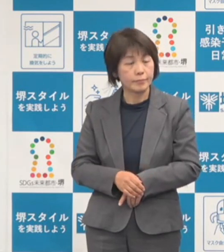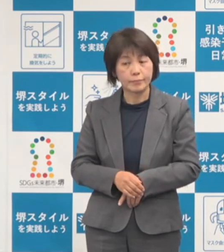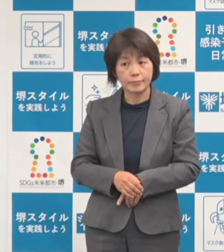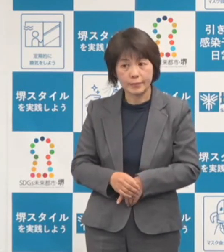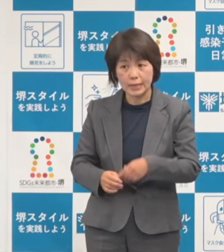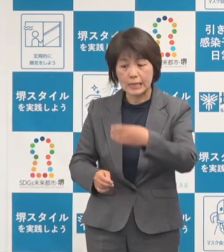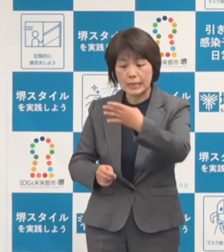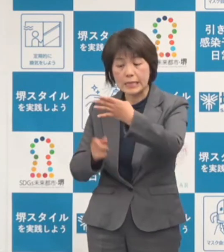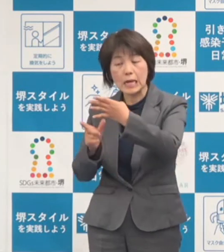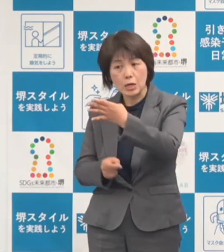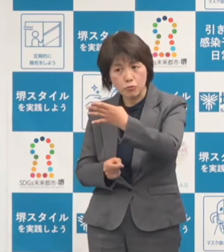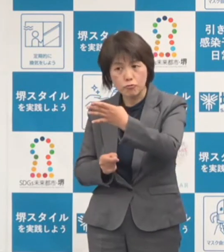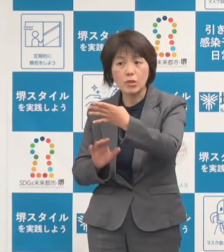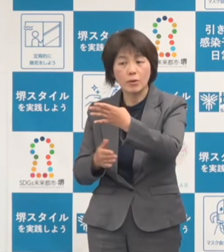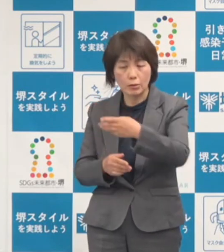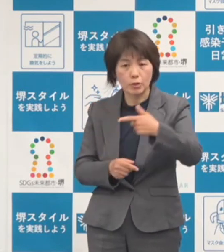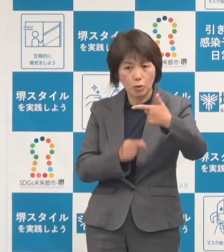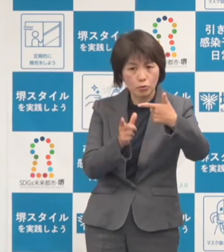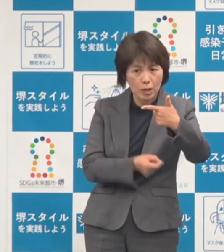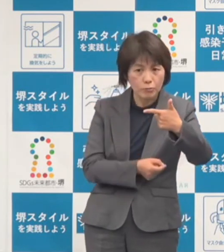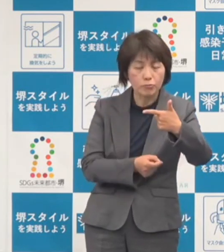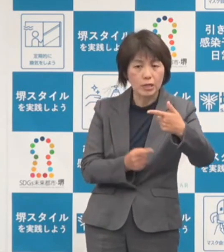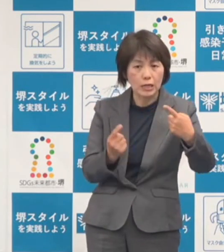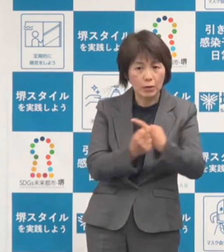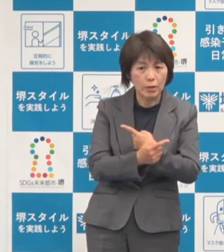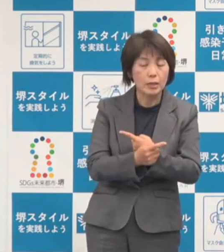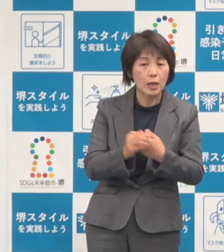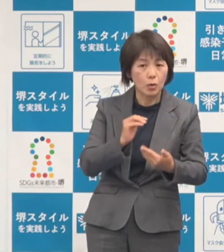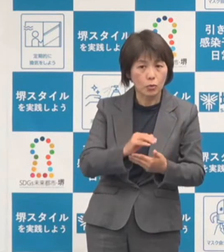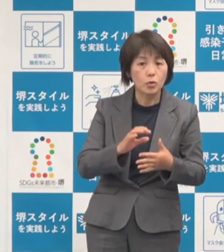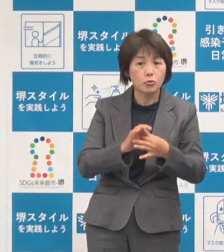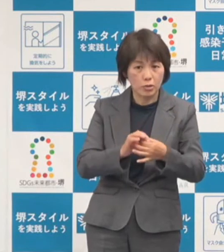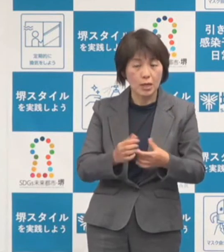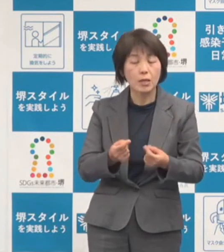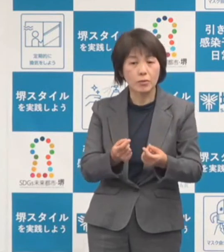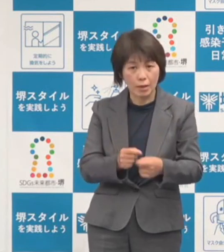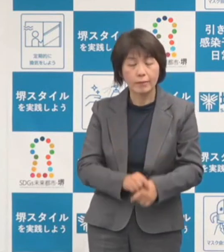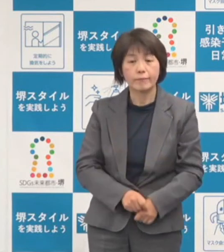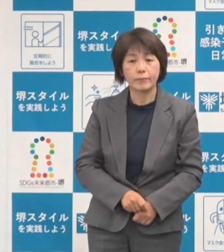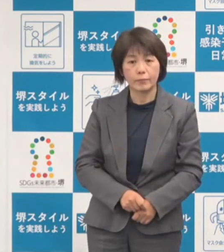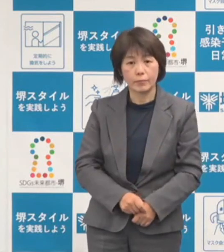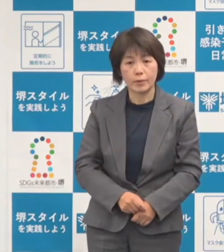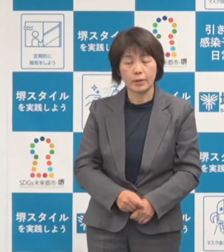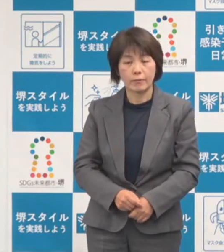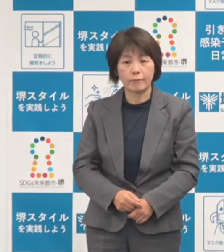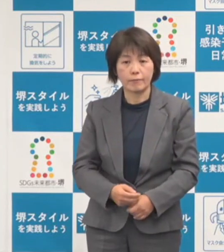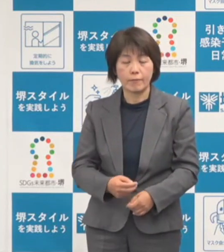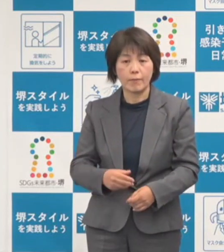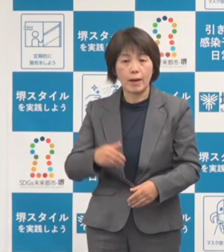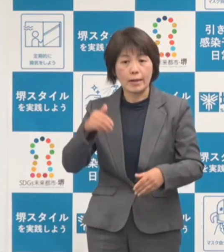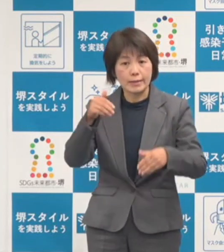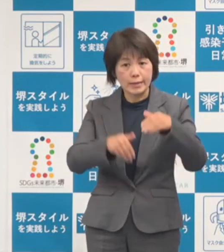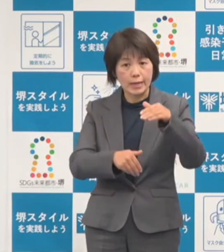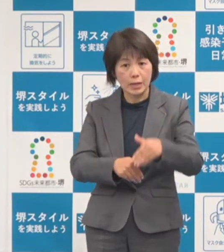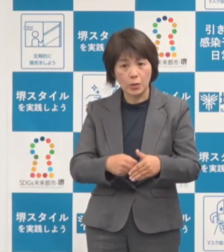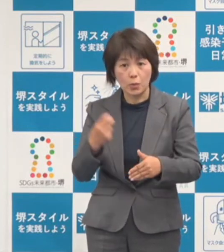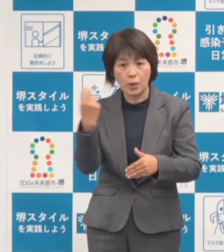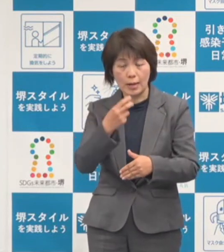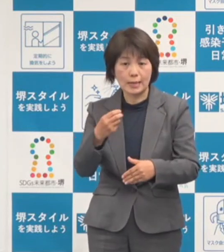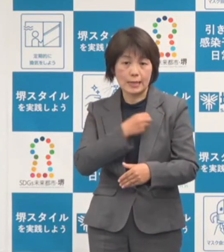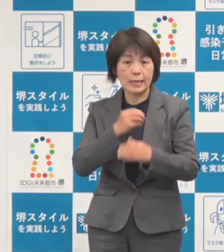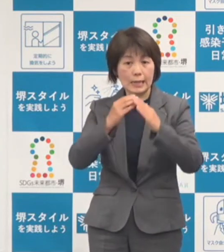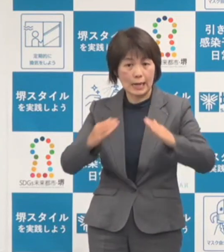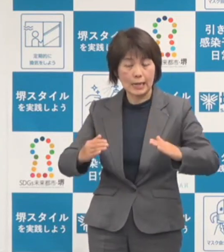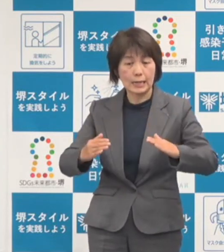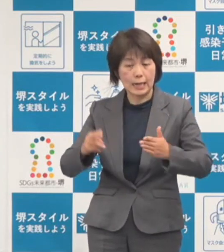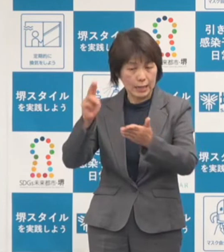4月ではなく6月になったことの受け止めですね。こちらも選挙管理委員会の判断です